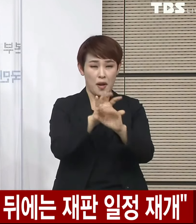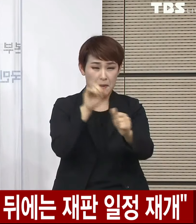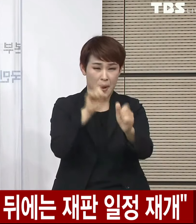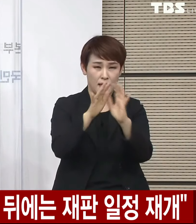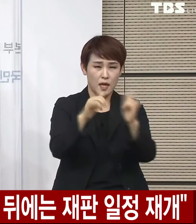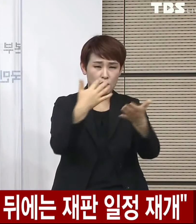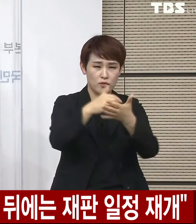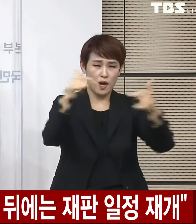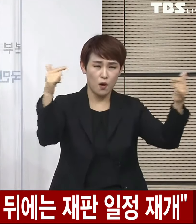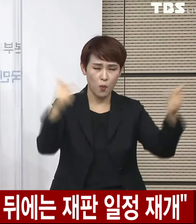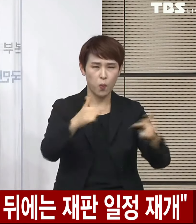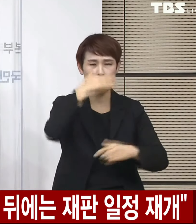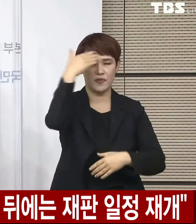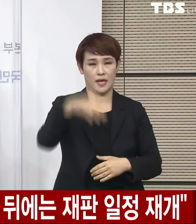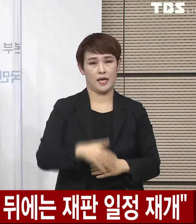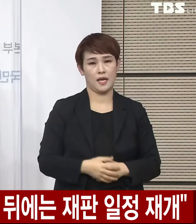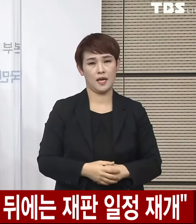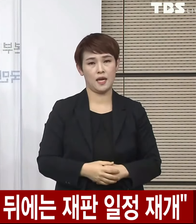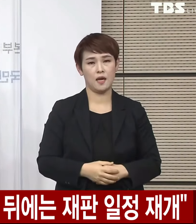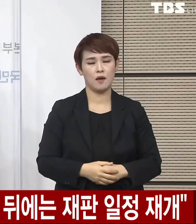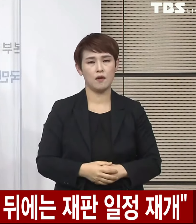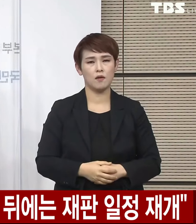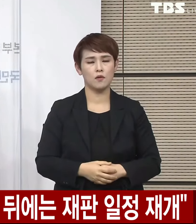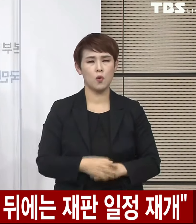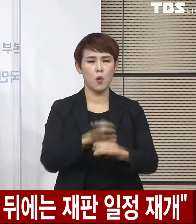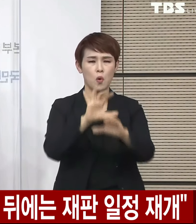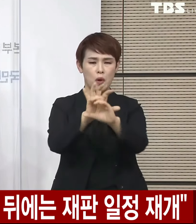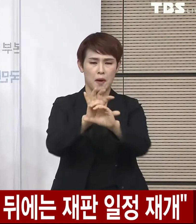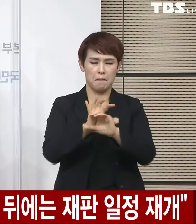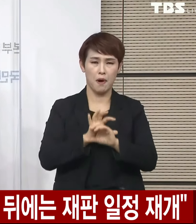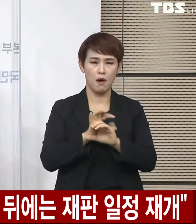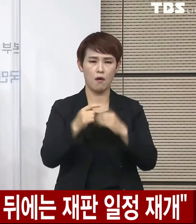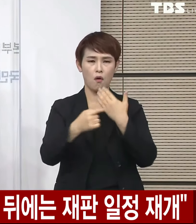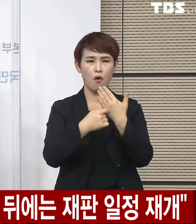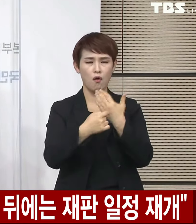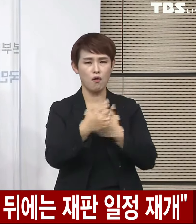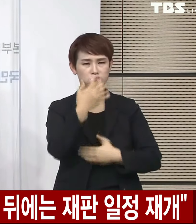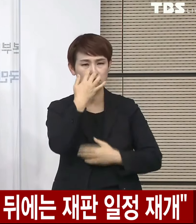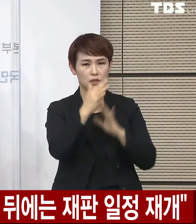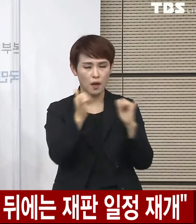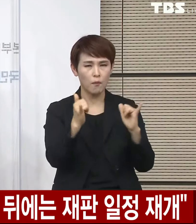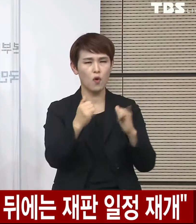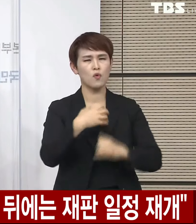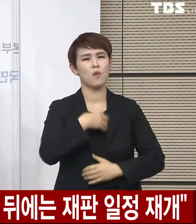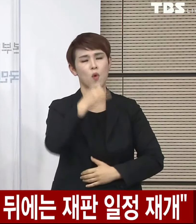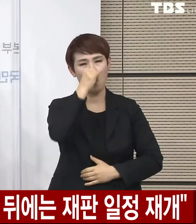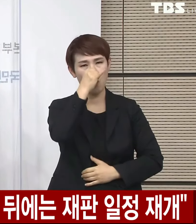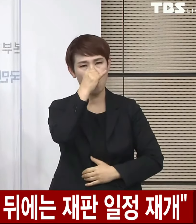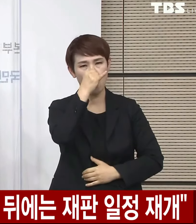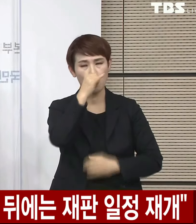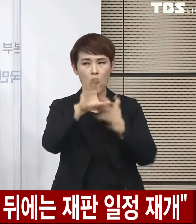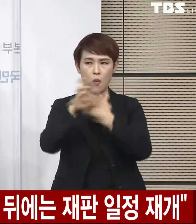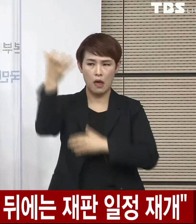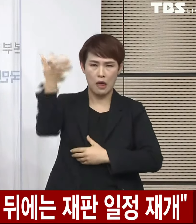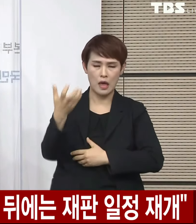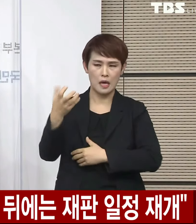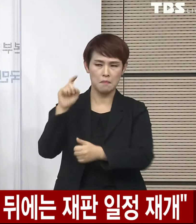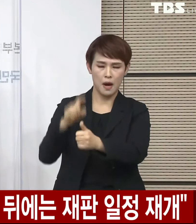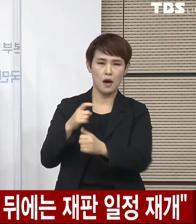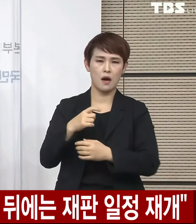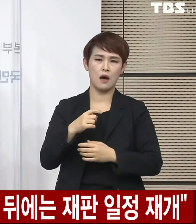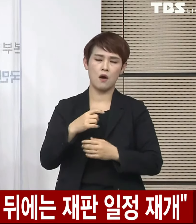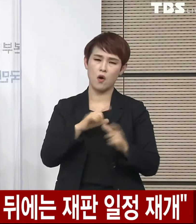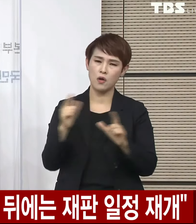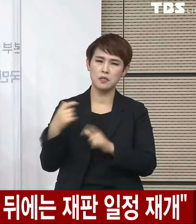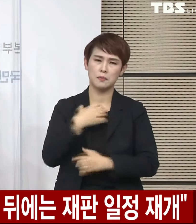환자 감소폭, 무증상 감염 사례, 해외 변이 바이러스의 잠재적 위험성 등을 고려하면 결코